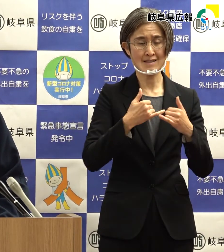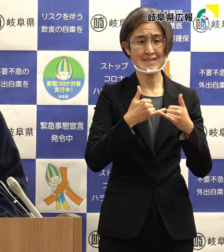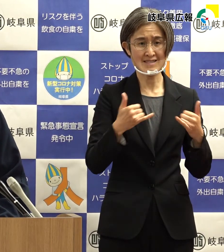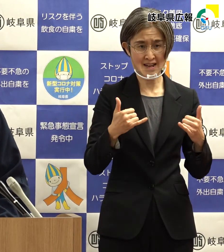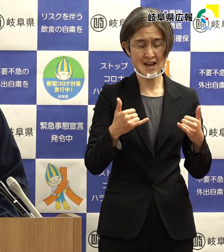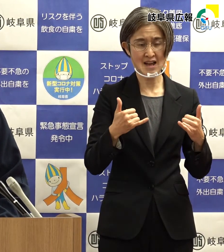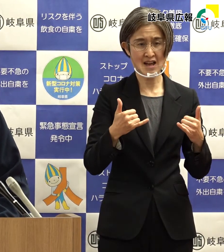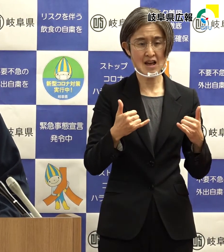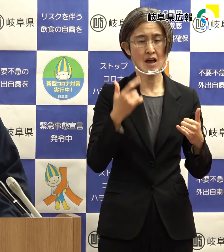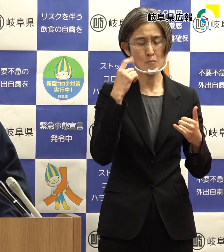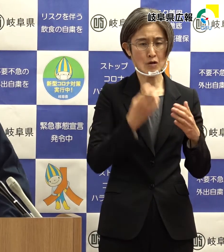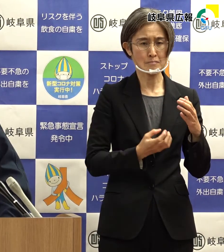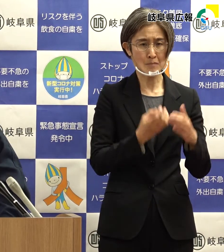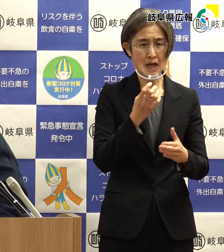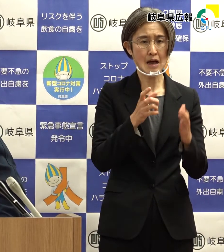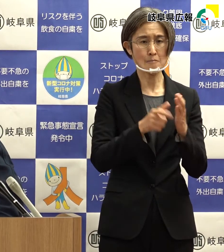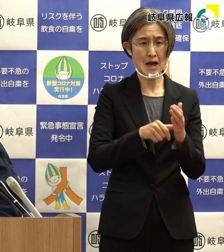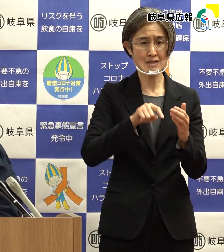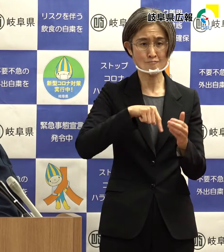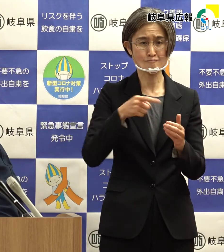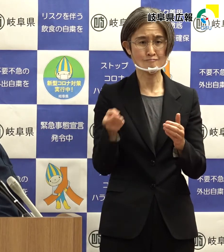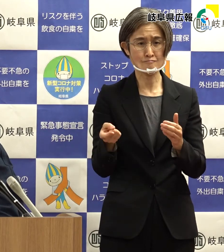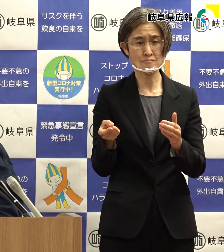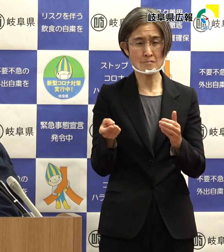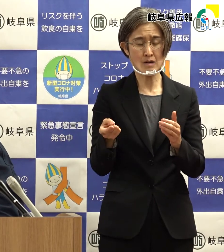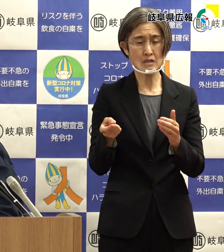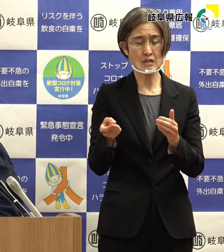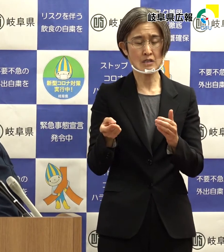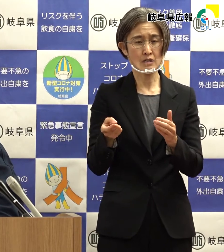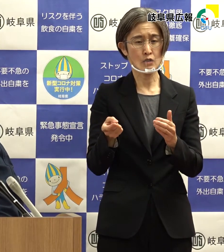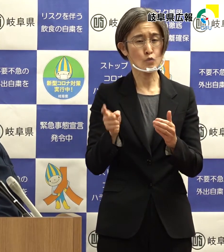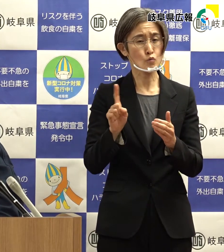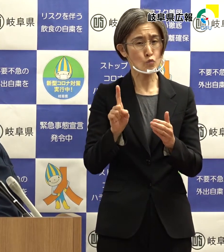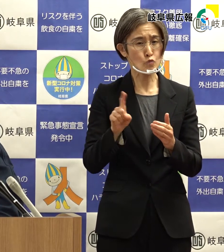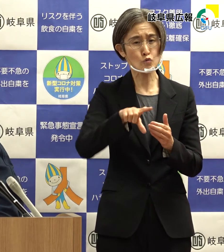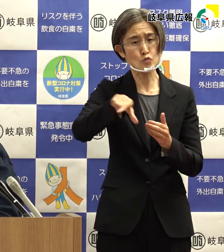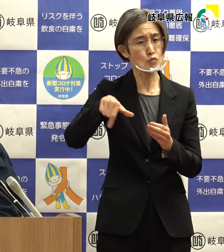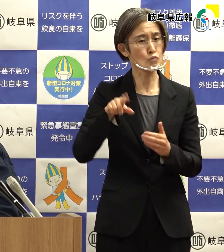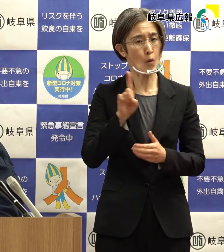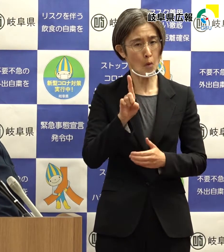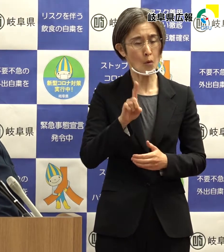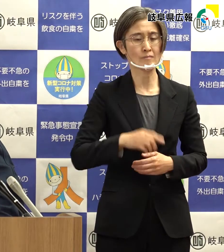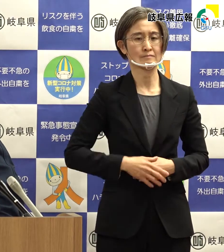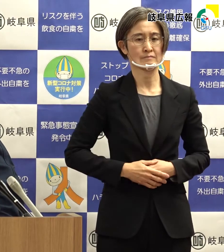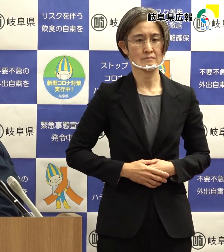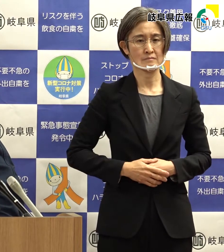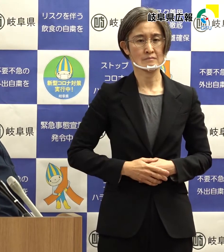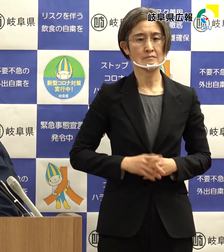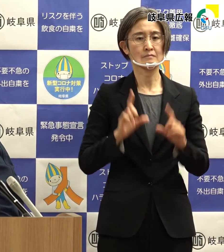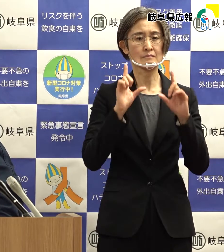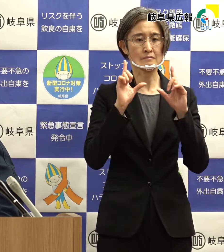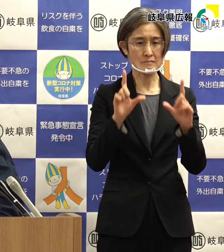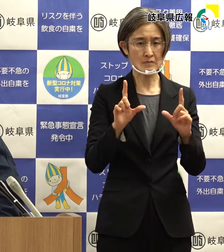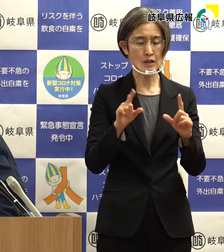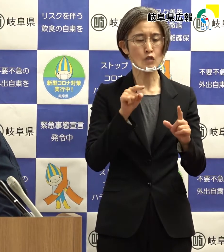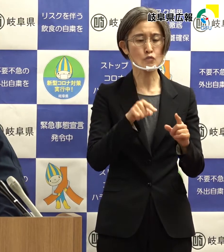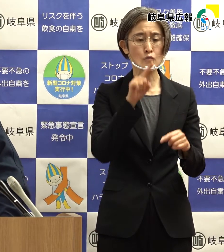うまたいで、療養されているんでしょうか。 まあ、これはその方の症状とか状況を見てです